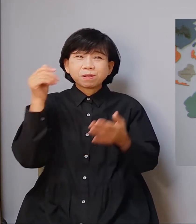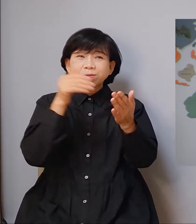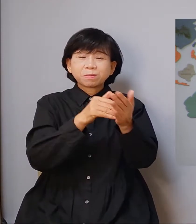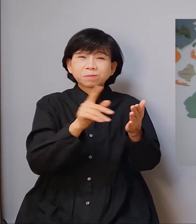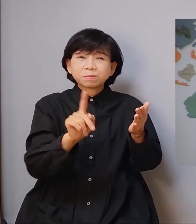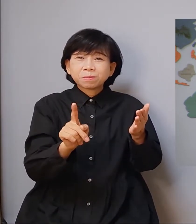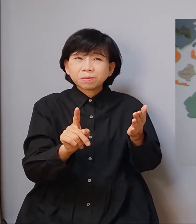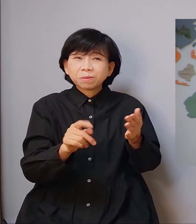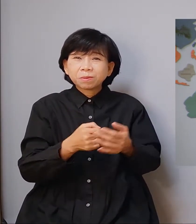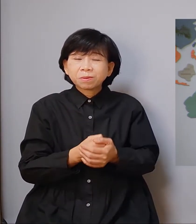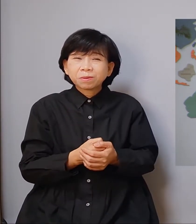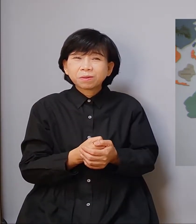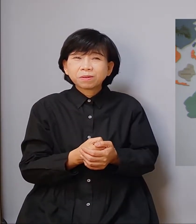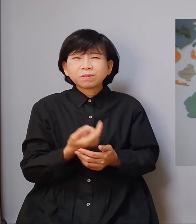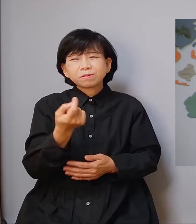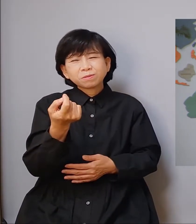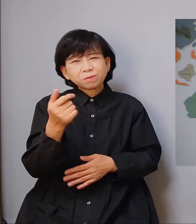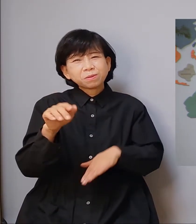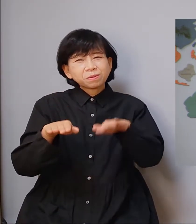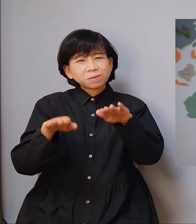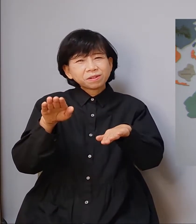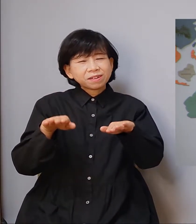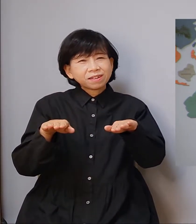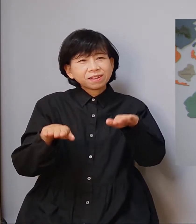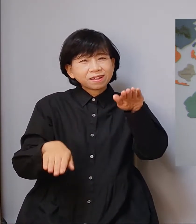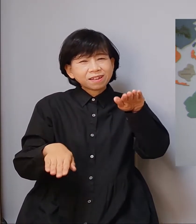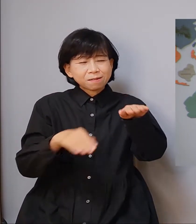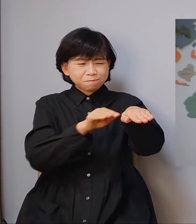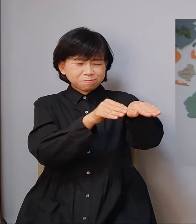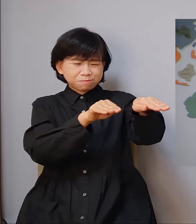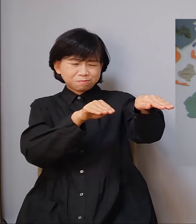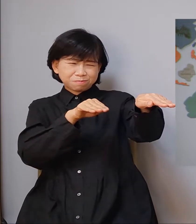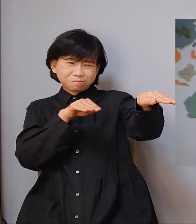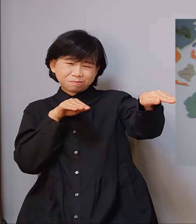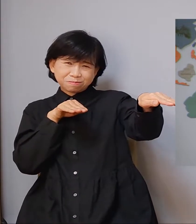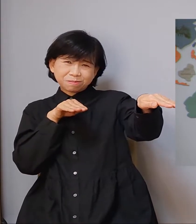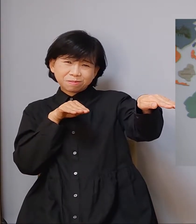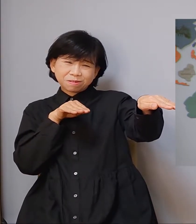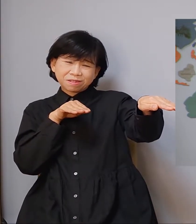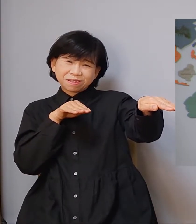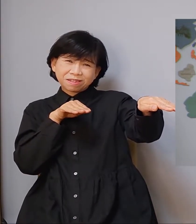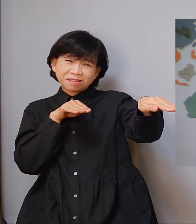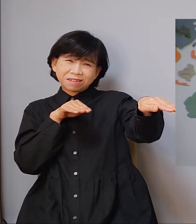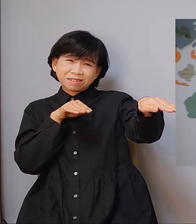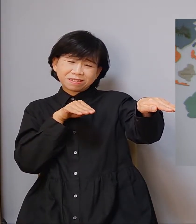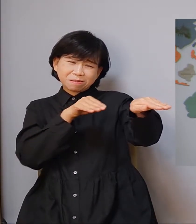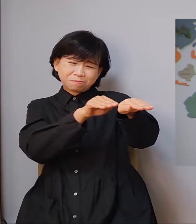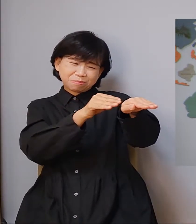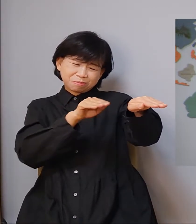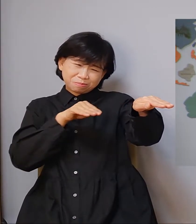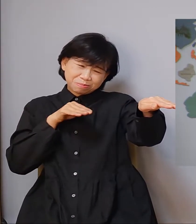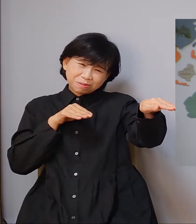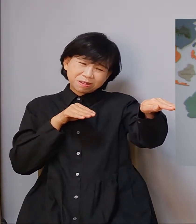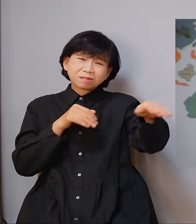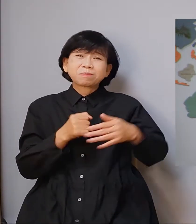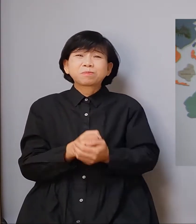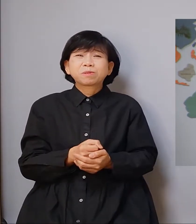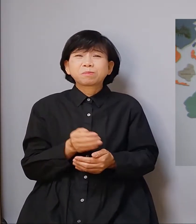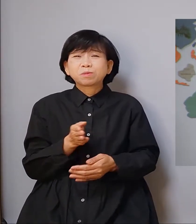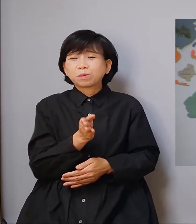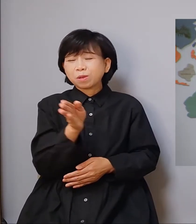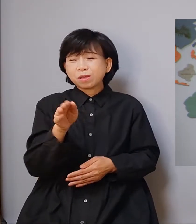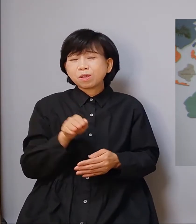결과가 좀 차이가 났습니다. 꽉 막힌 길을 기어가는 것보다 뺑 돌아가는